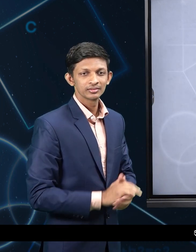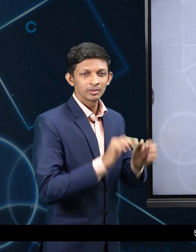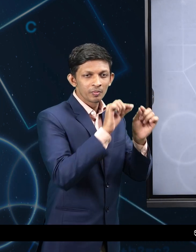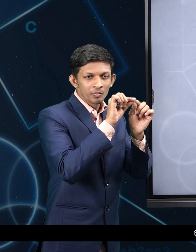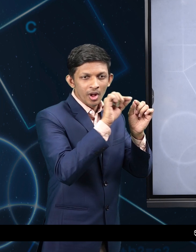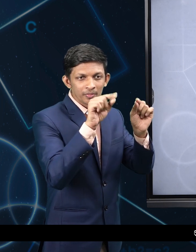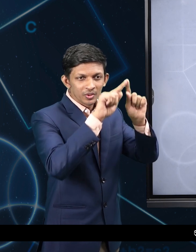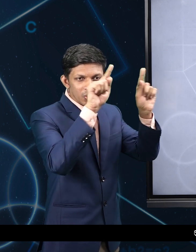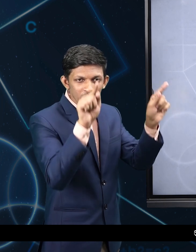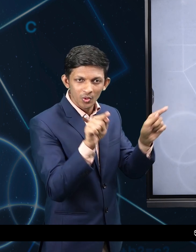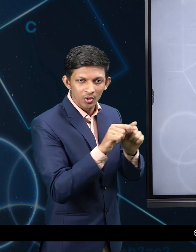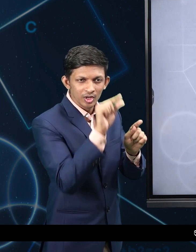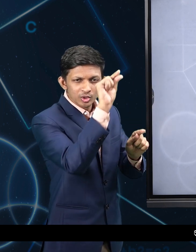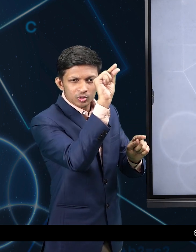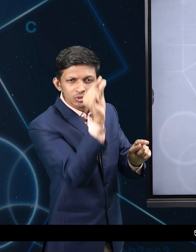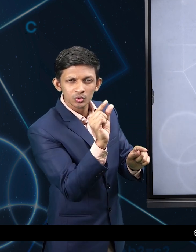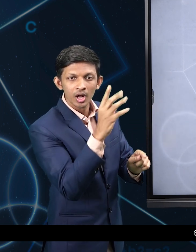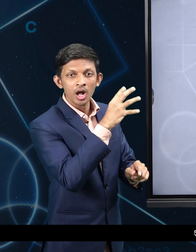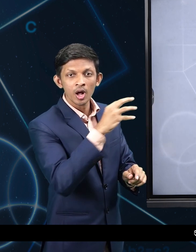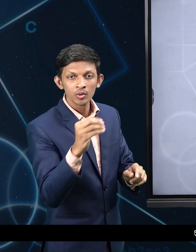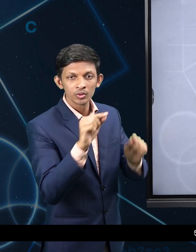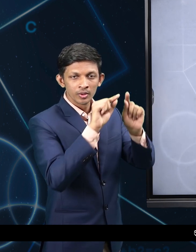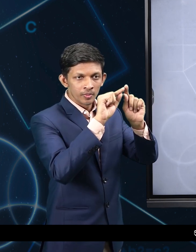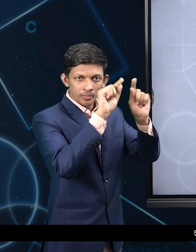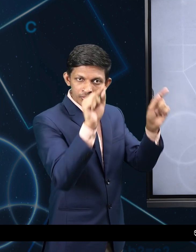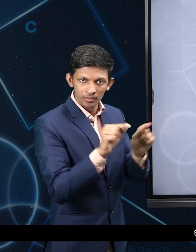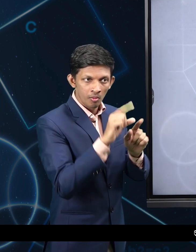ಆರ್ಕ್ನ ಉದ್ದ ಮತ್ತು ಸೆಕ್ಟರ್ನ ಪ್ರದೇಶ.